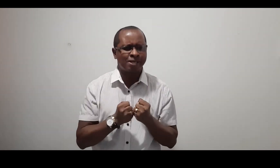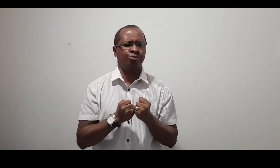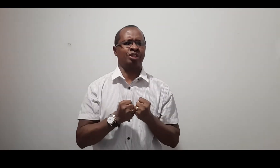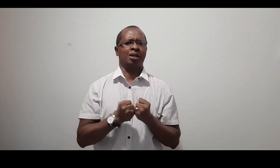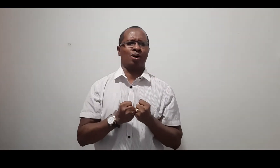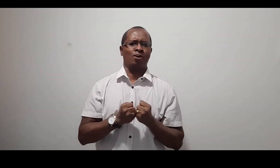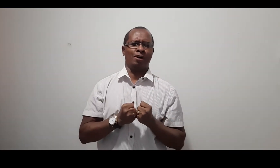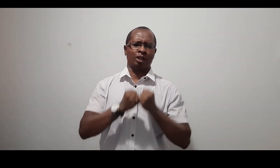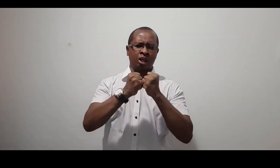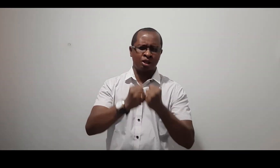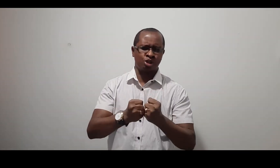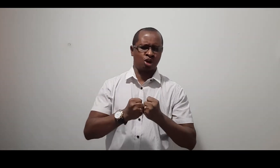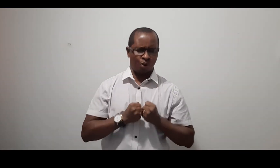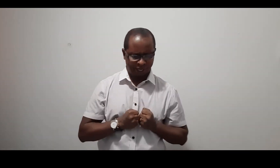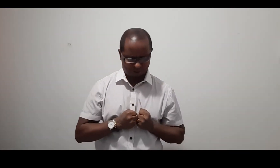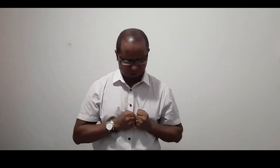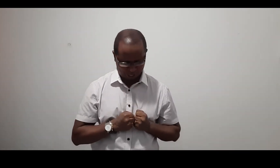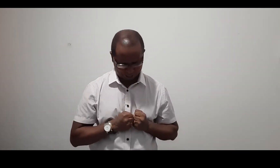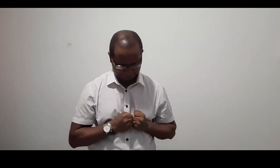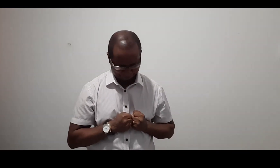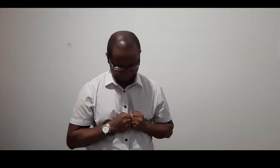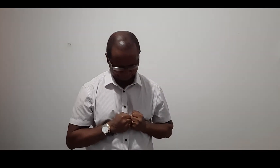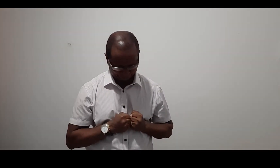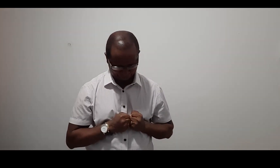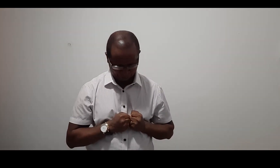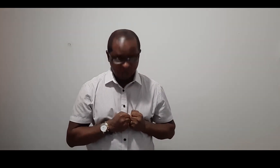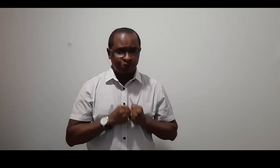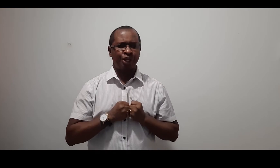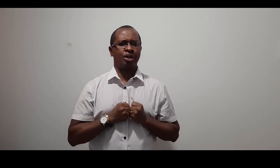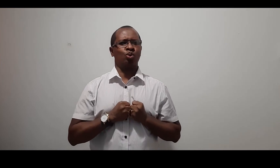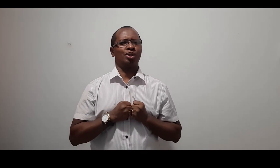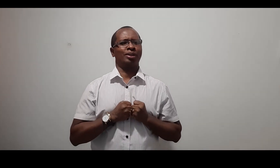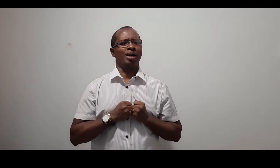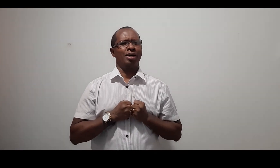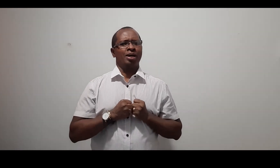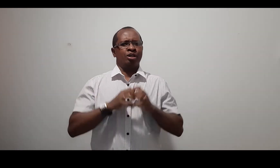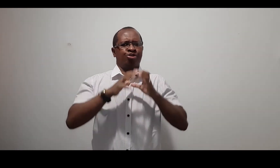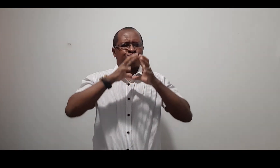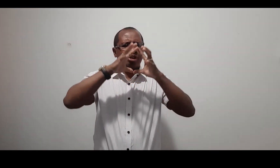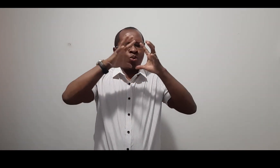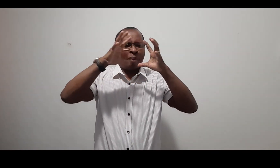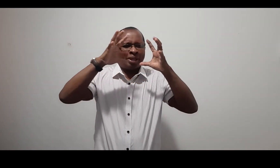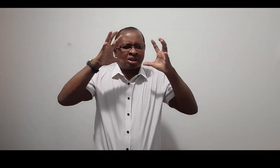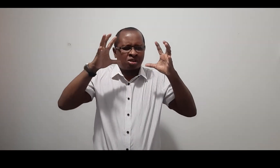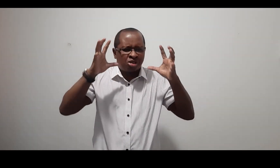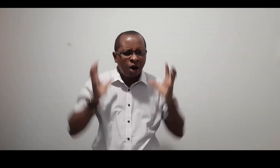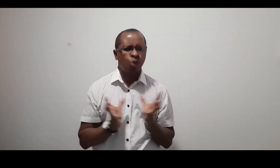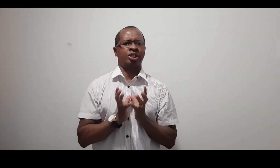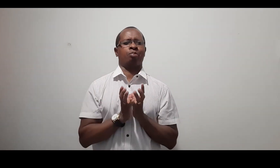amin'ny fiainanao de tehirizinao ao anatin'izany. Fa ianao kosa dia ny fonao no ametsanao ny sarobidy